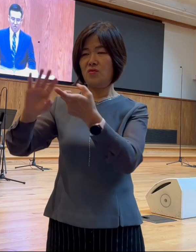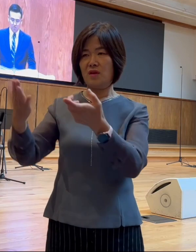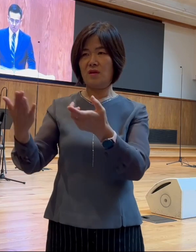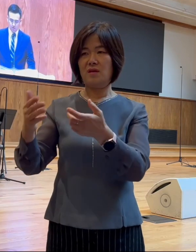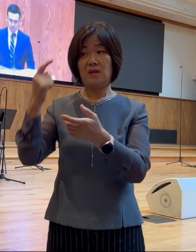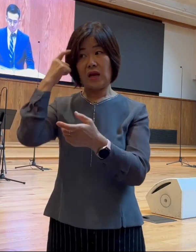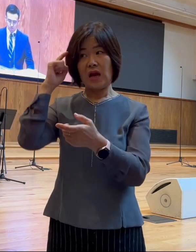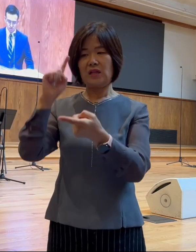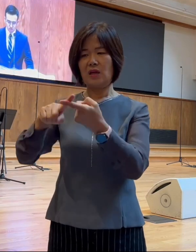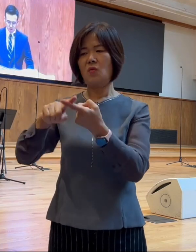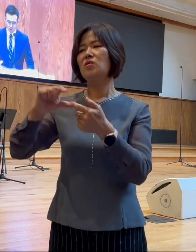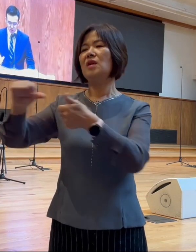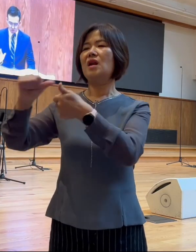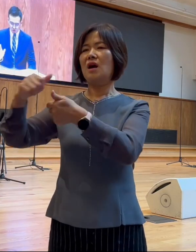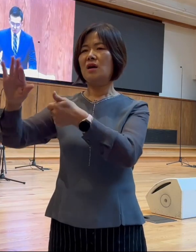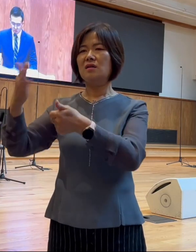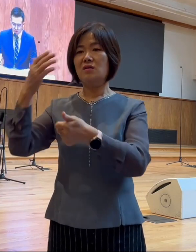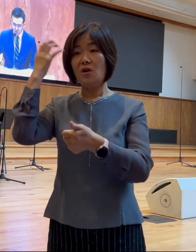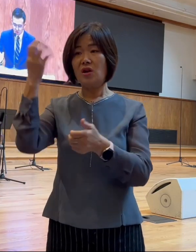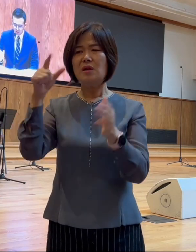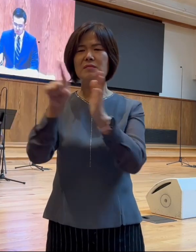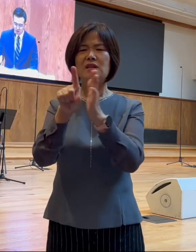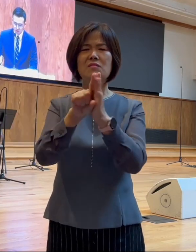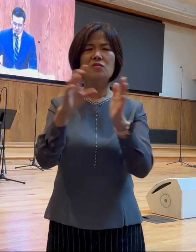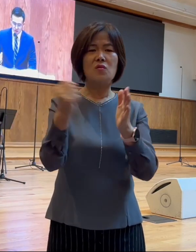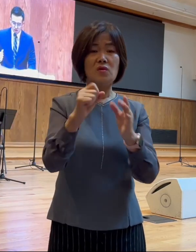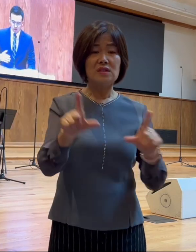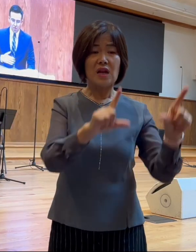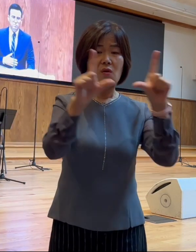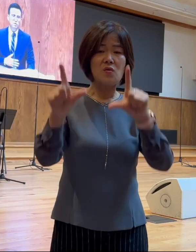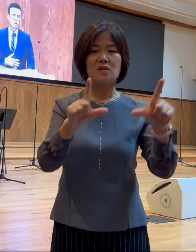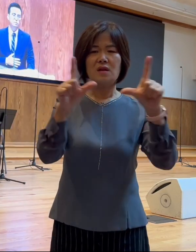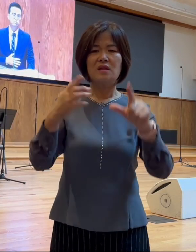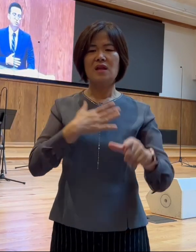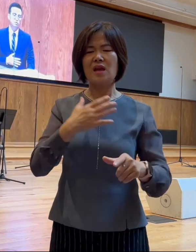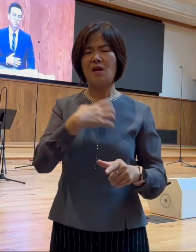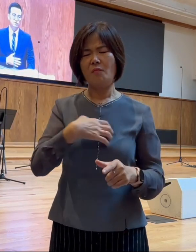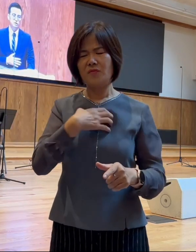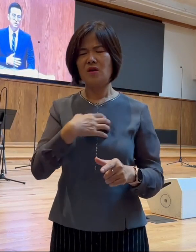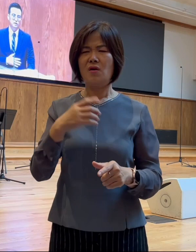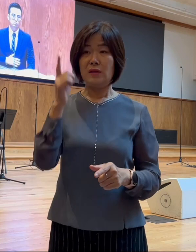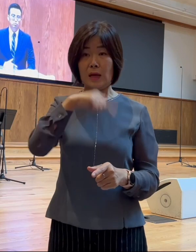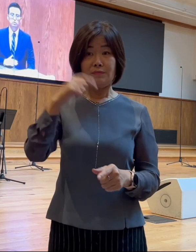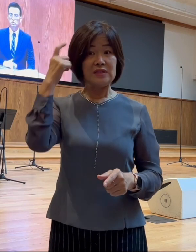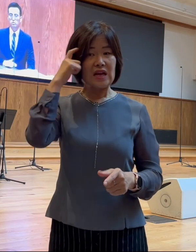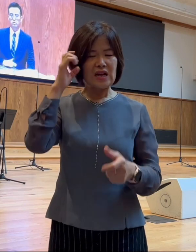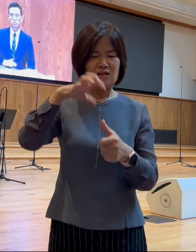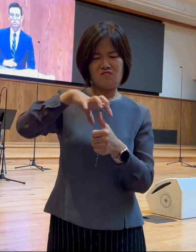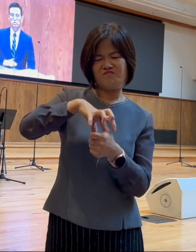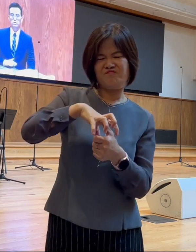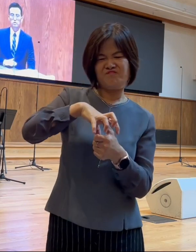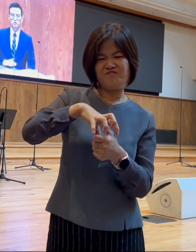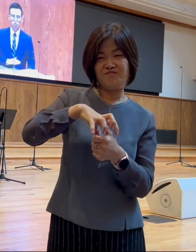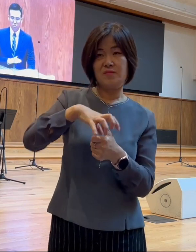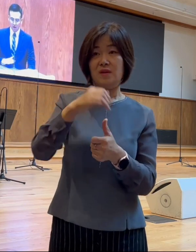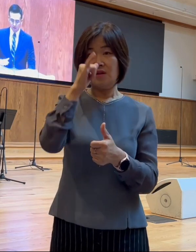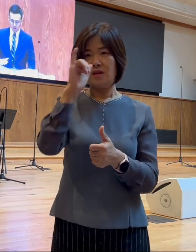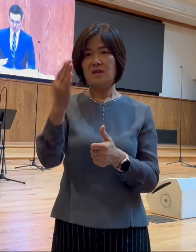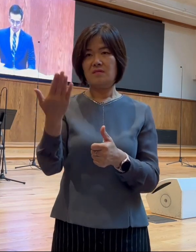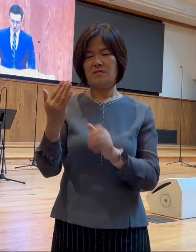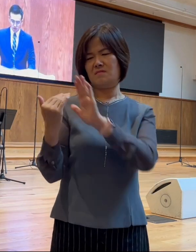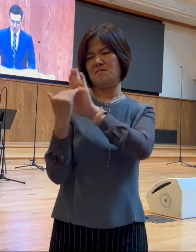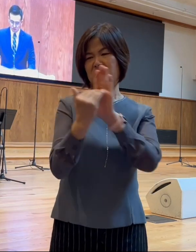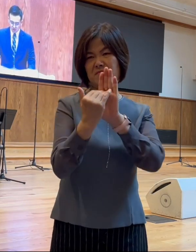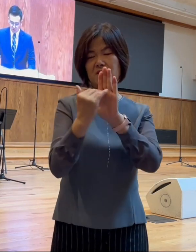생각 때문에 그 영이 믿음으로 살고자 하는 바를 내 염려나 내 부정적인 생각이 누르는 거예요. 그 기운을 막는